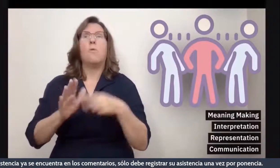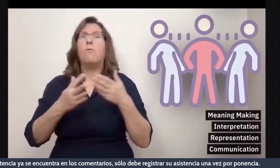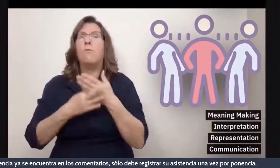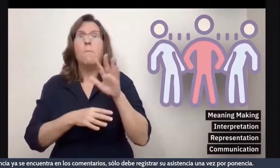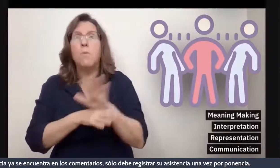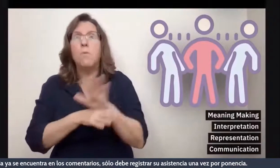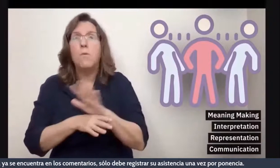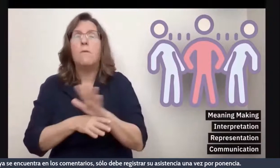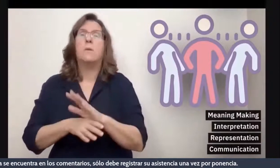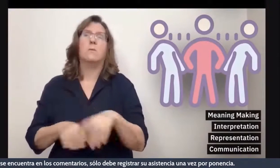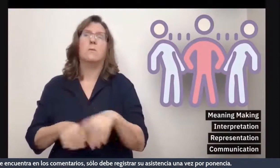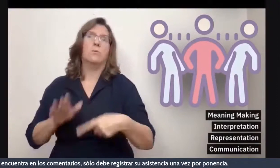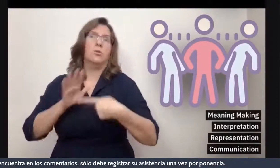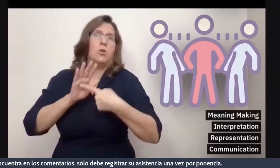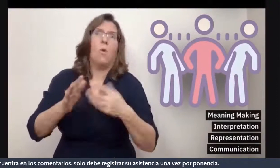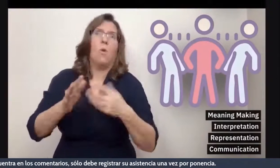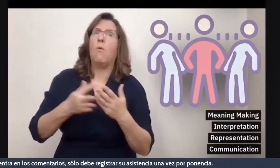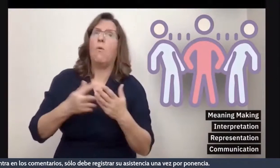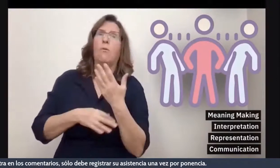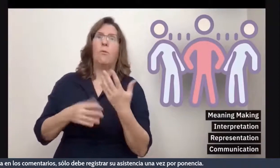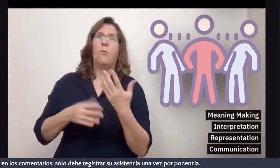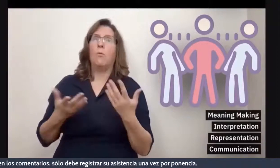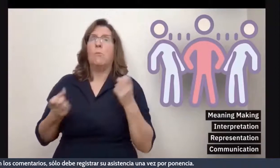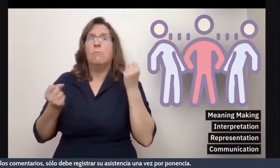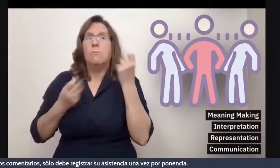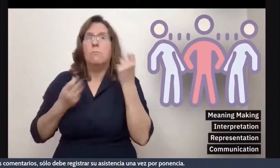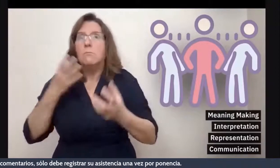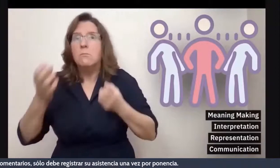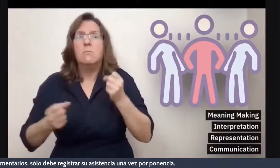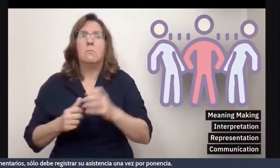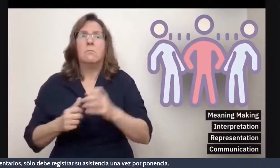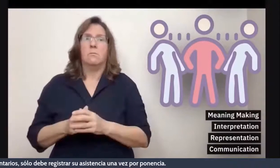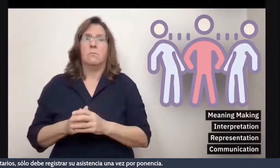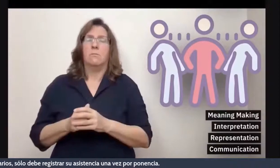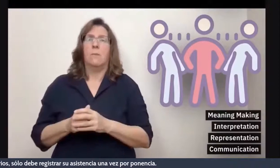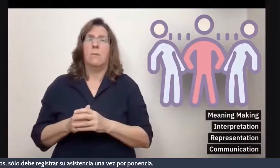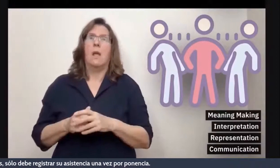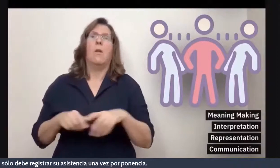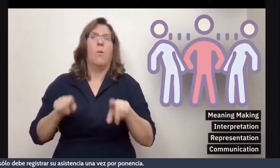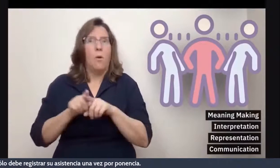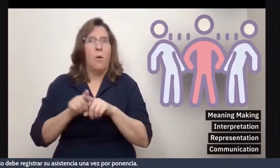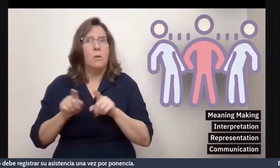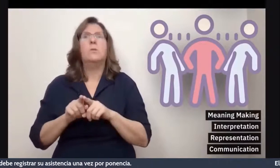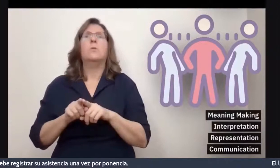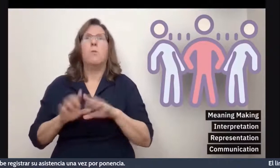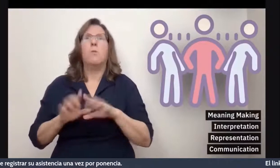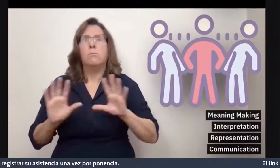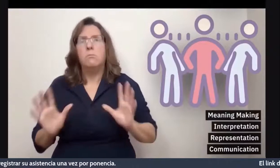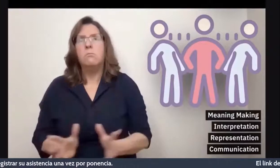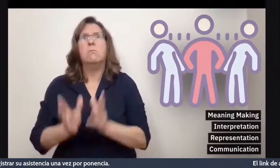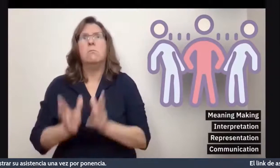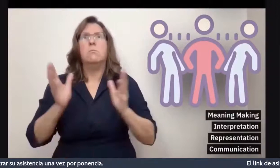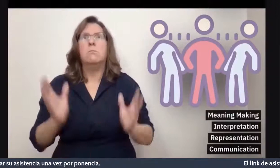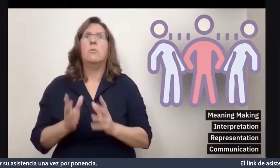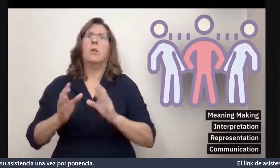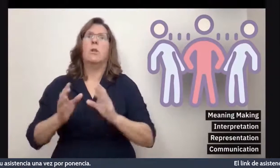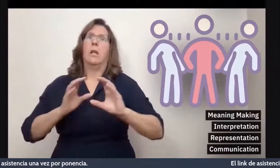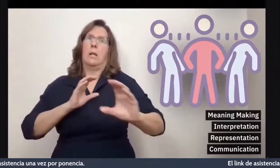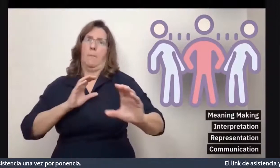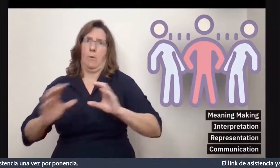señas o señas y obviamente también el traer el significado a través de la comunicación.